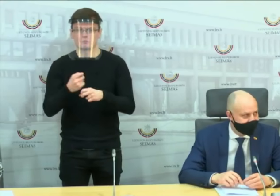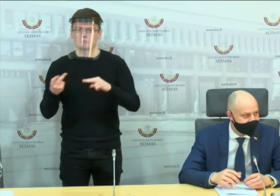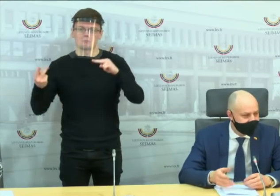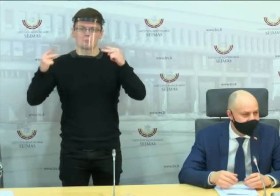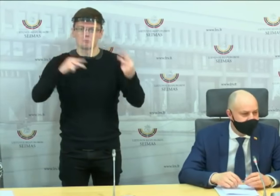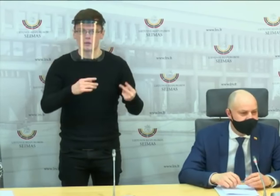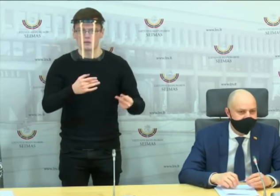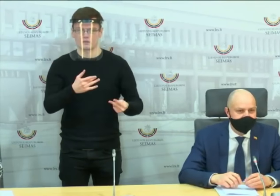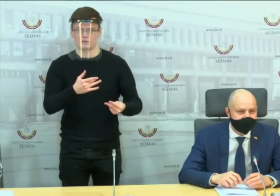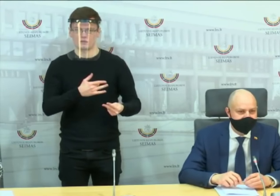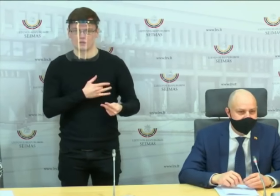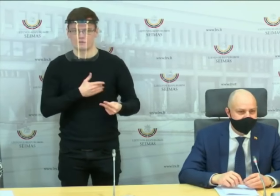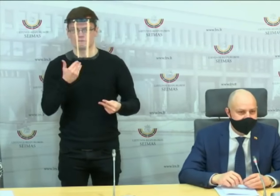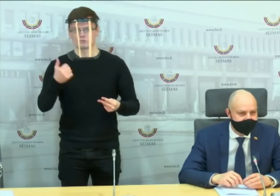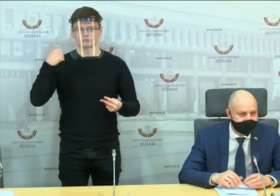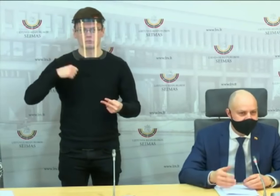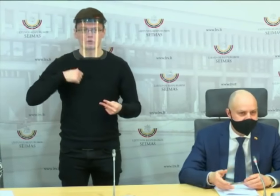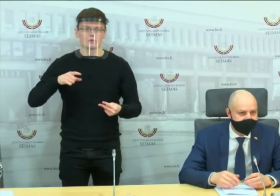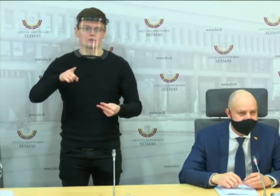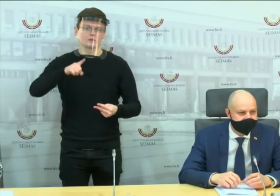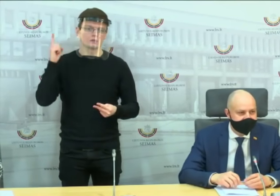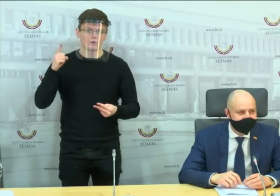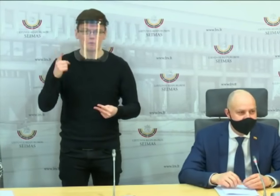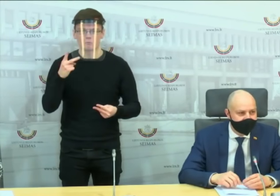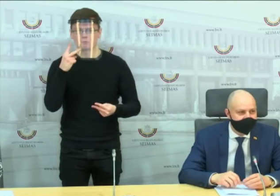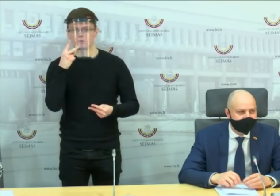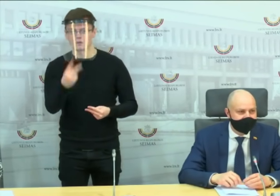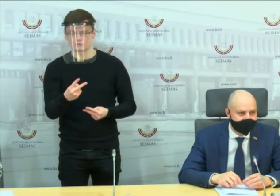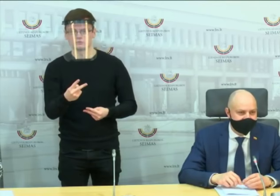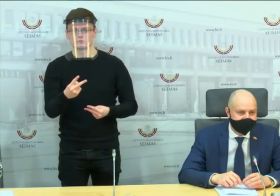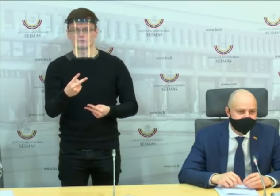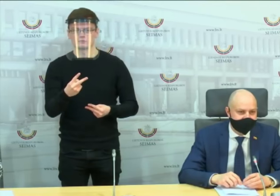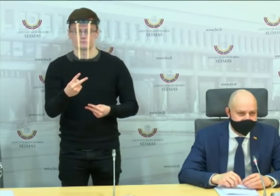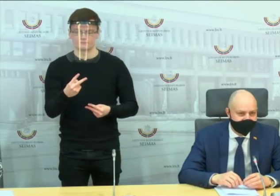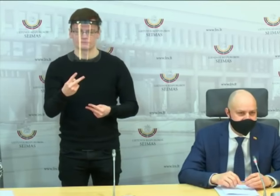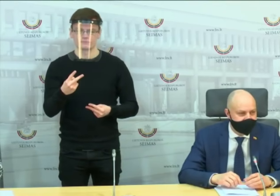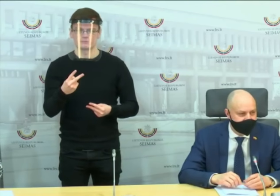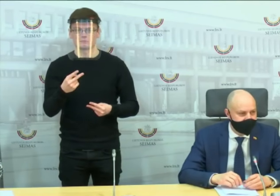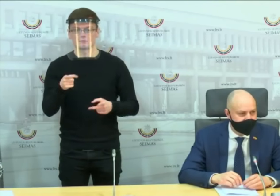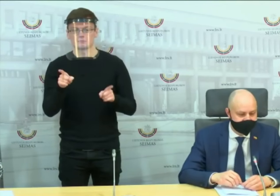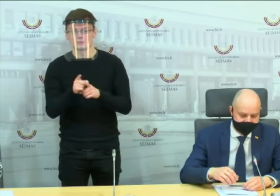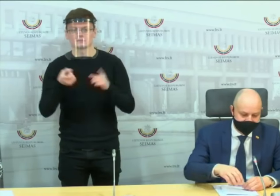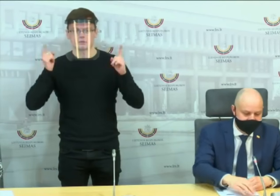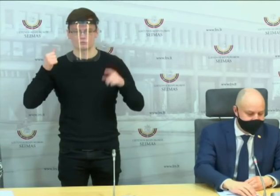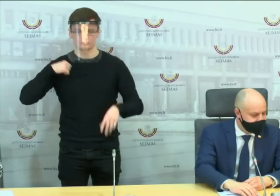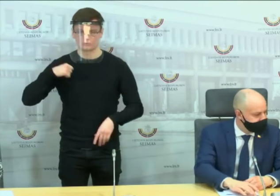pasikeisti su žmonėm, kurie yra jaunesnio amžiaus. Tai tikrai pažiūrėt kūrybiškai, lankščiai, bet pasaugant šitos